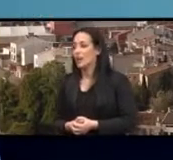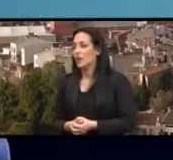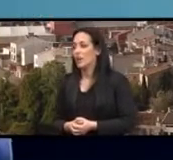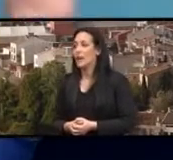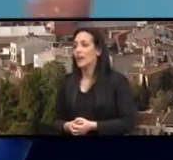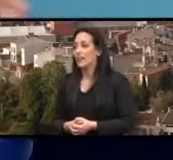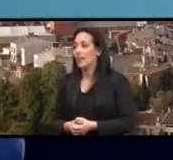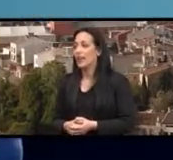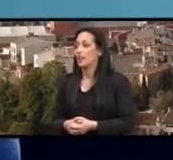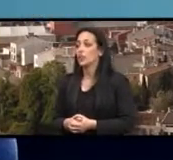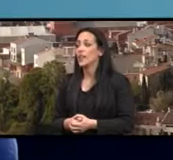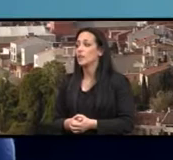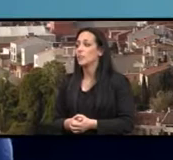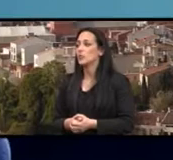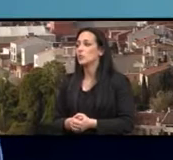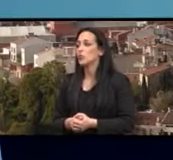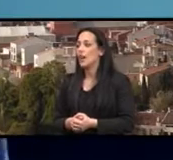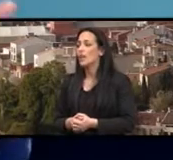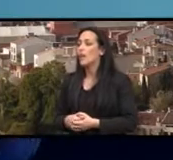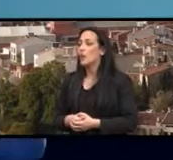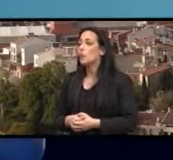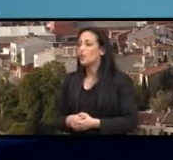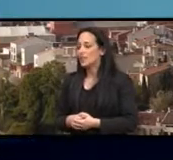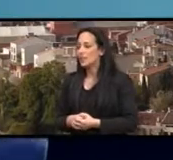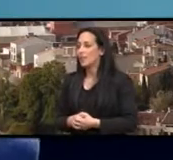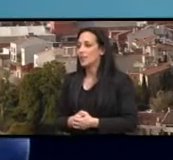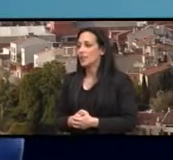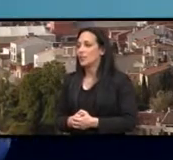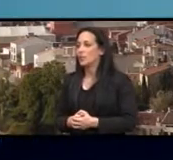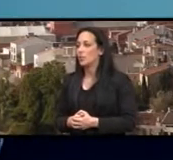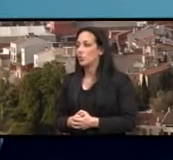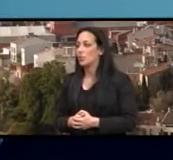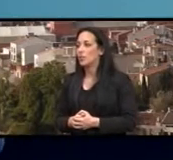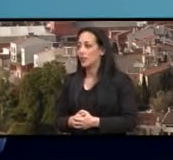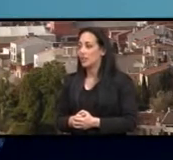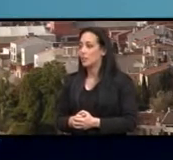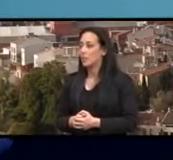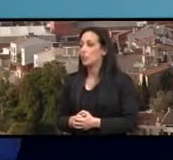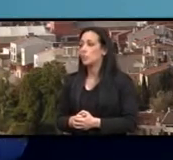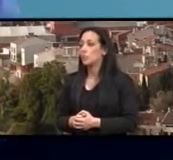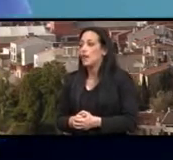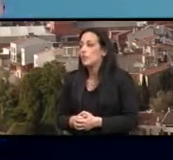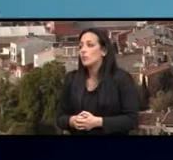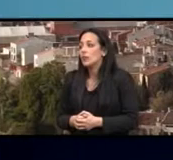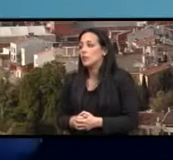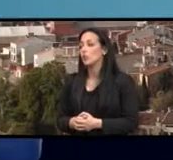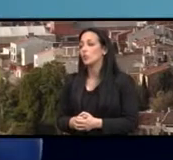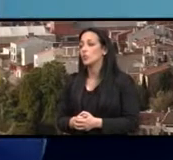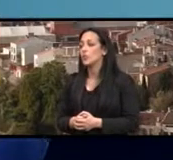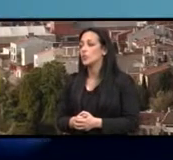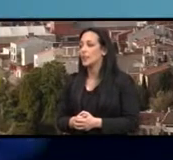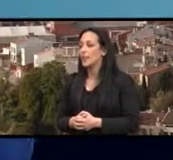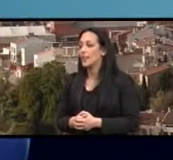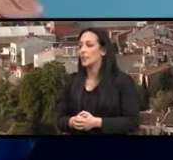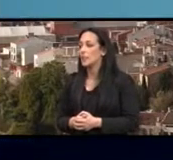a la meva mare, que ara ja no hi és, també ens va ajudar moltíssim a aquesta integració amb els veïns. També ens ajudàvem, per exemple, jo els